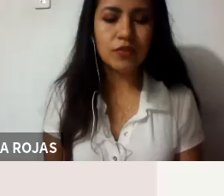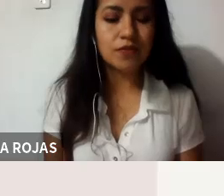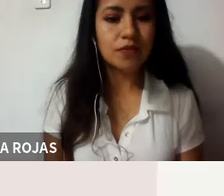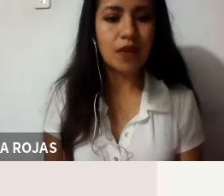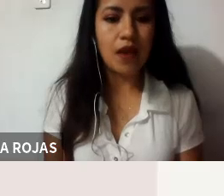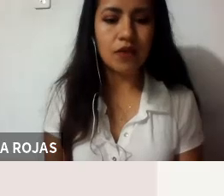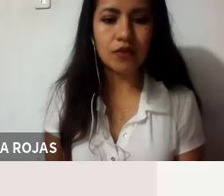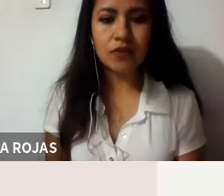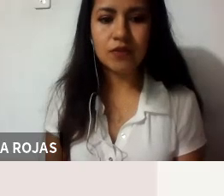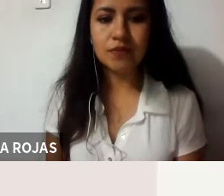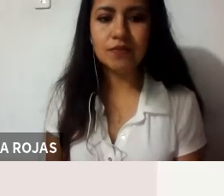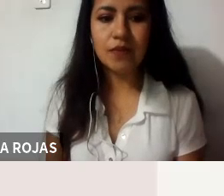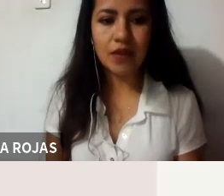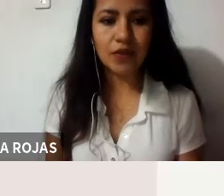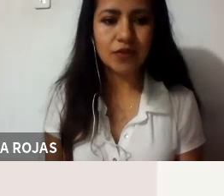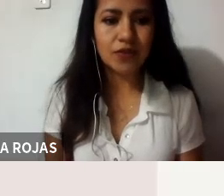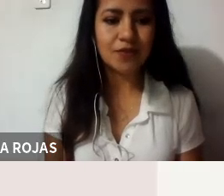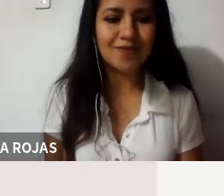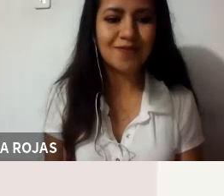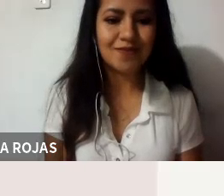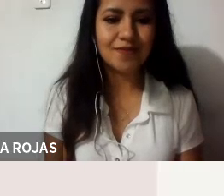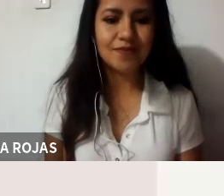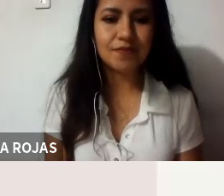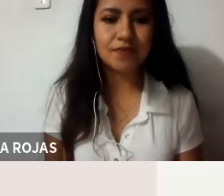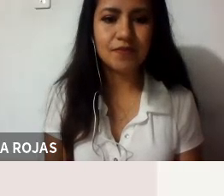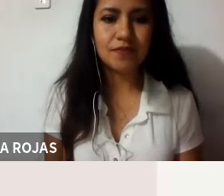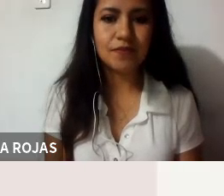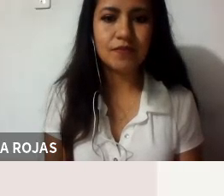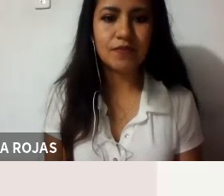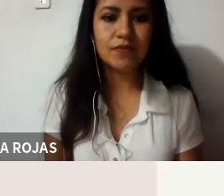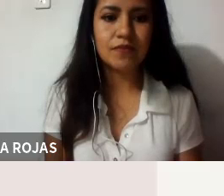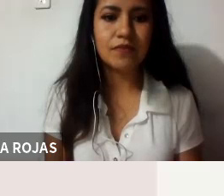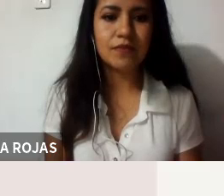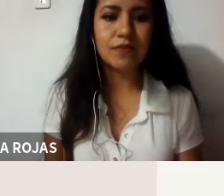Adiós, adiós, adiós.